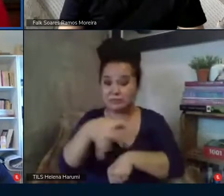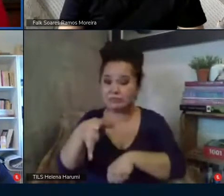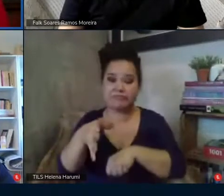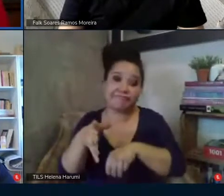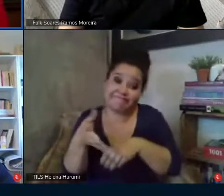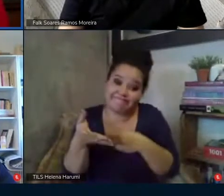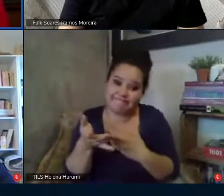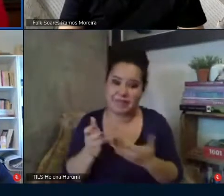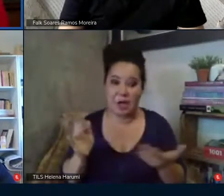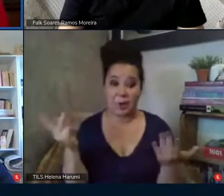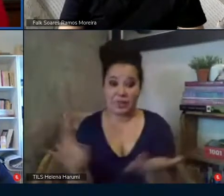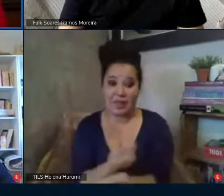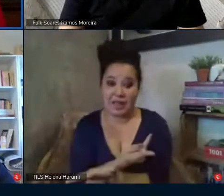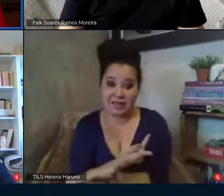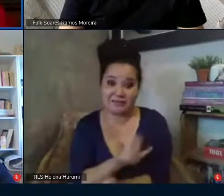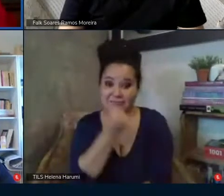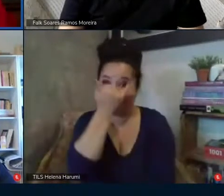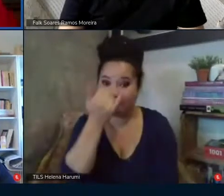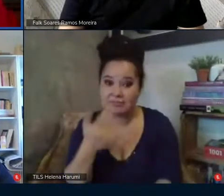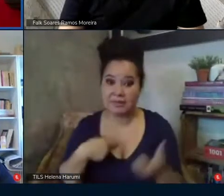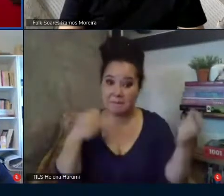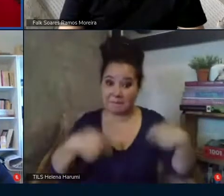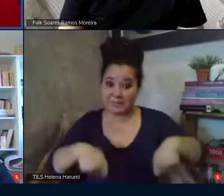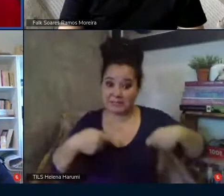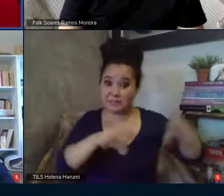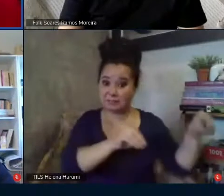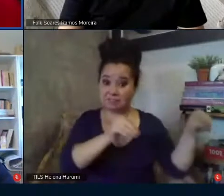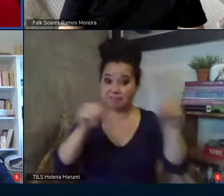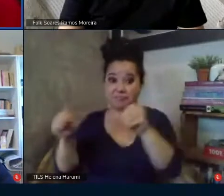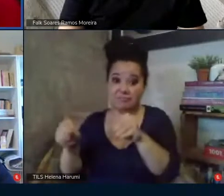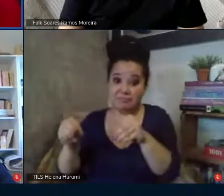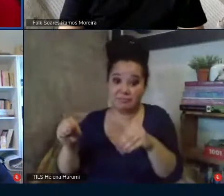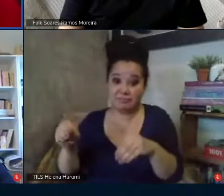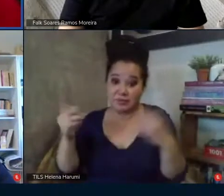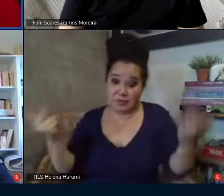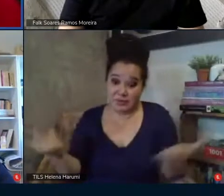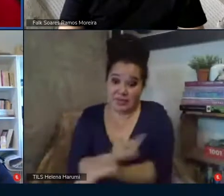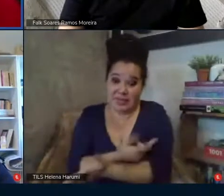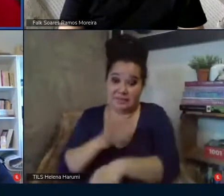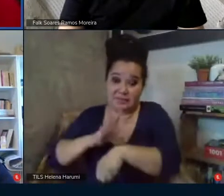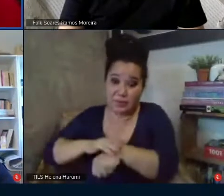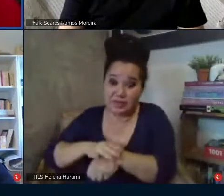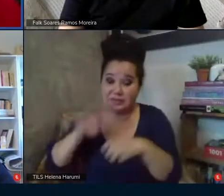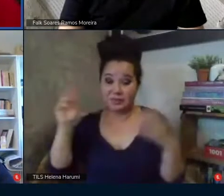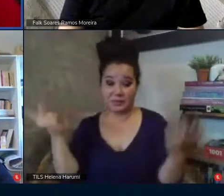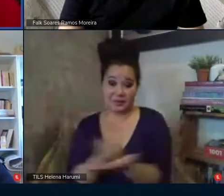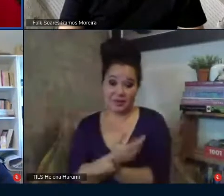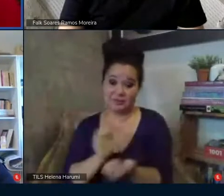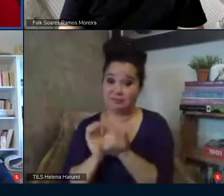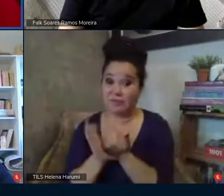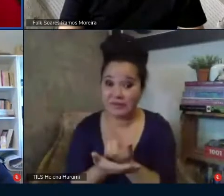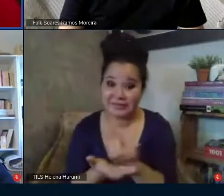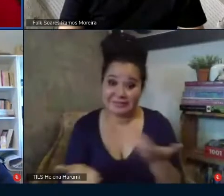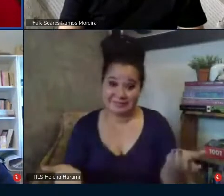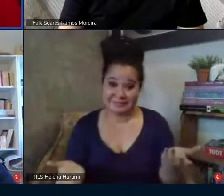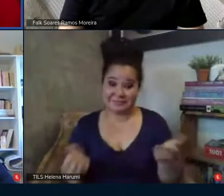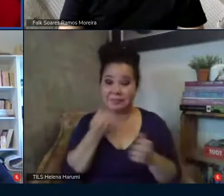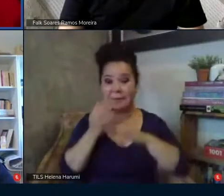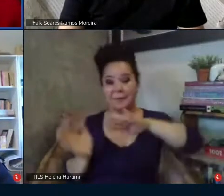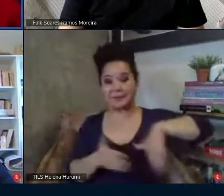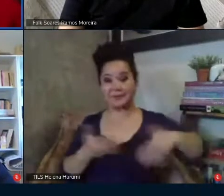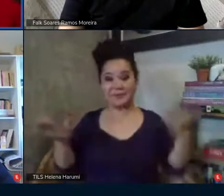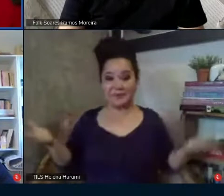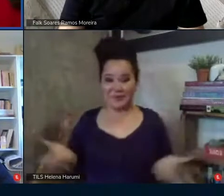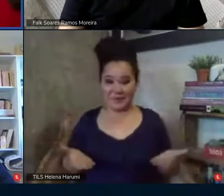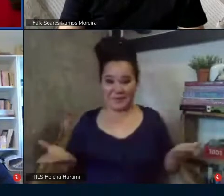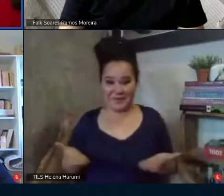causa disso, não temos nada a ver com isso. Então, hoje nós temos alegria no dia 22, vamos entregar aqui, faz de conta